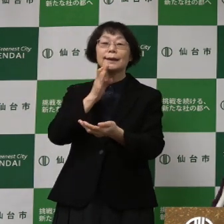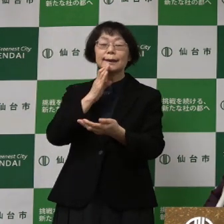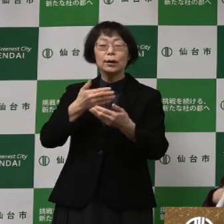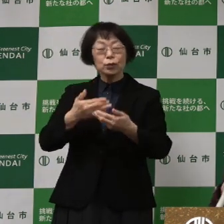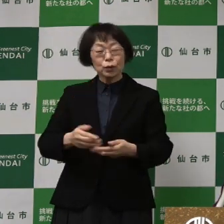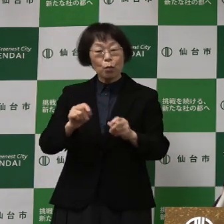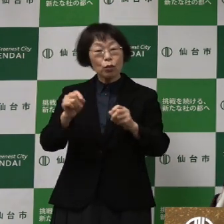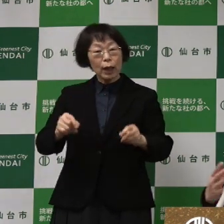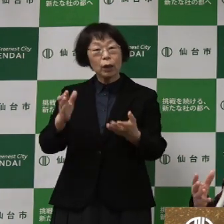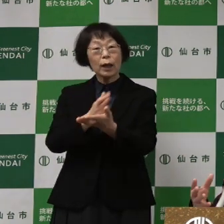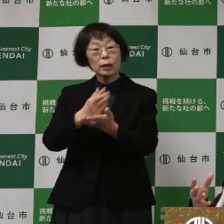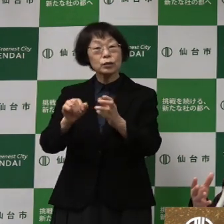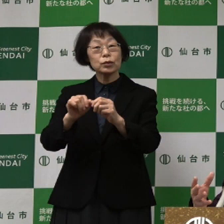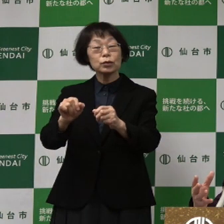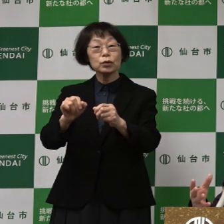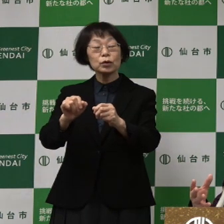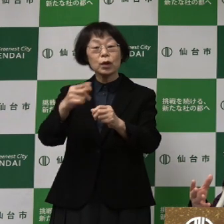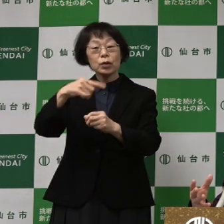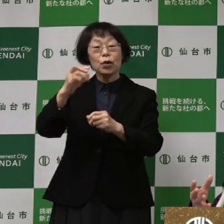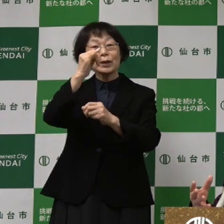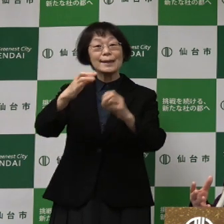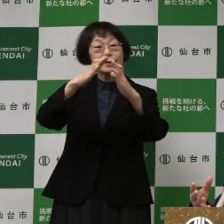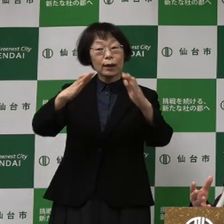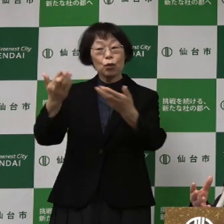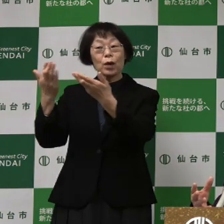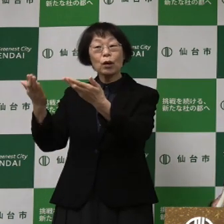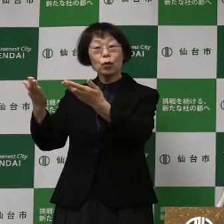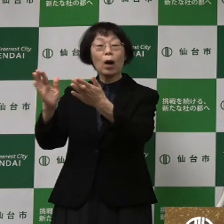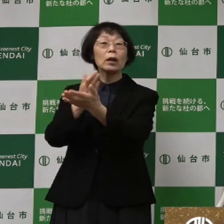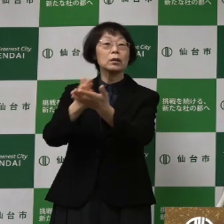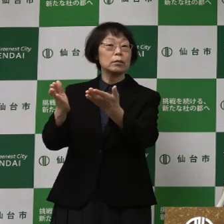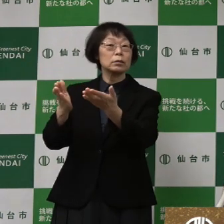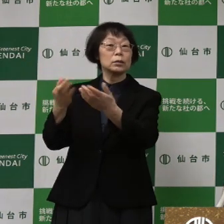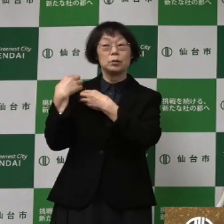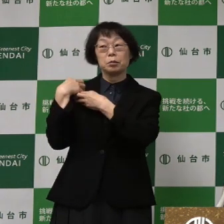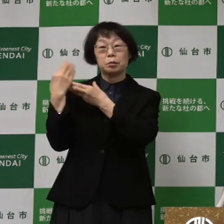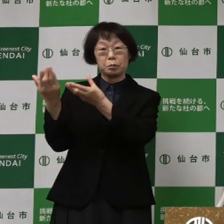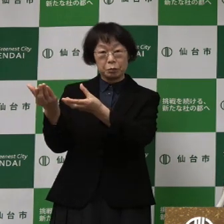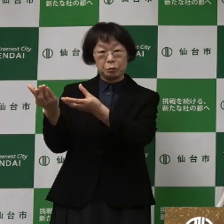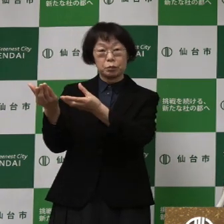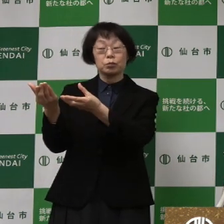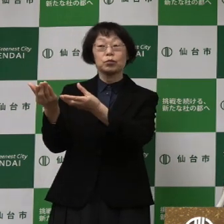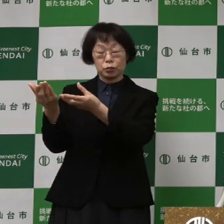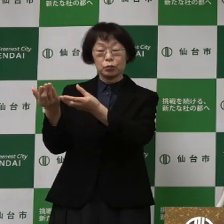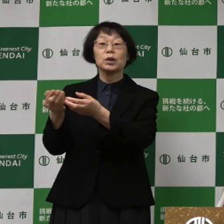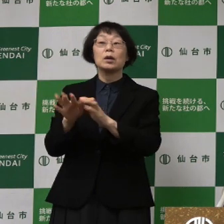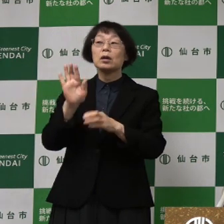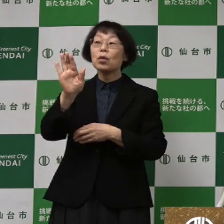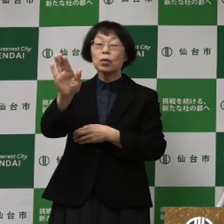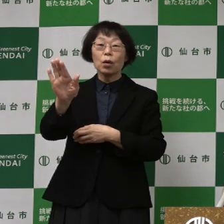は教育委員会と当該学校の判断によるわけですけれども、今後や